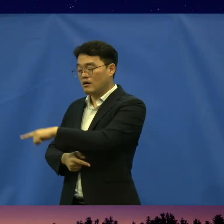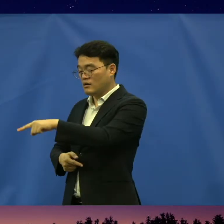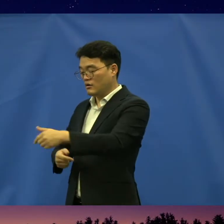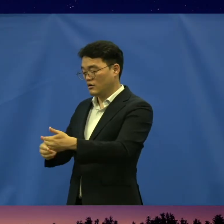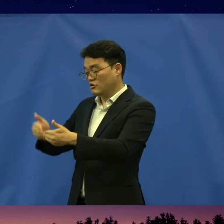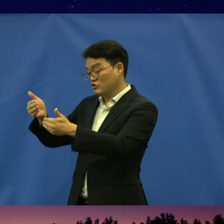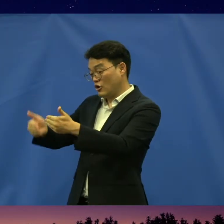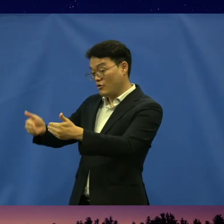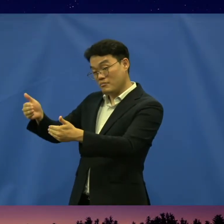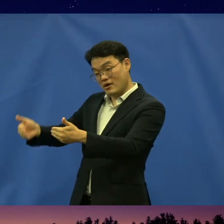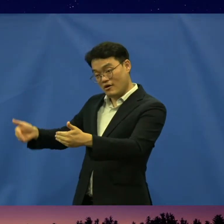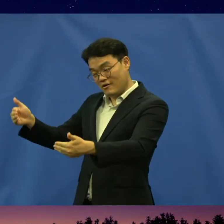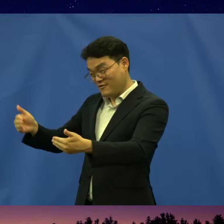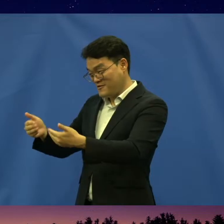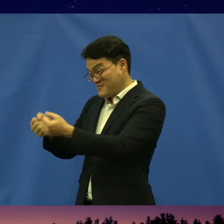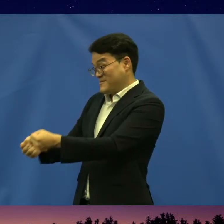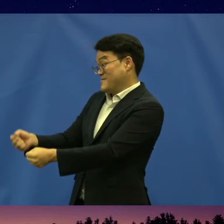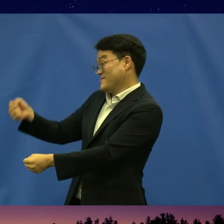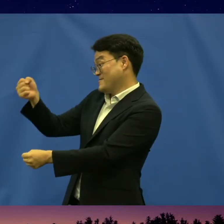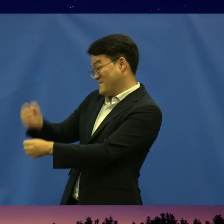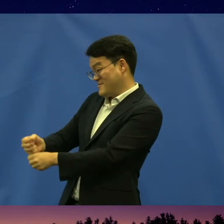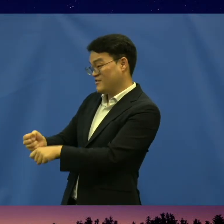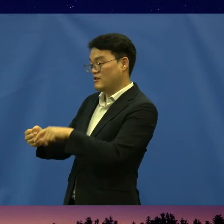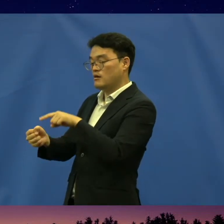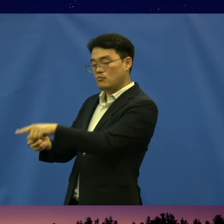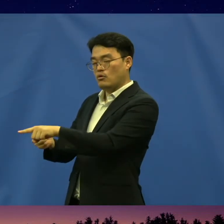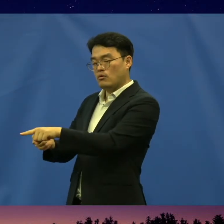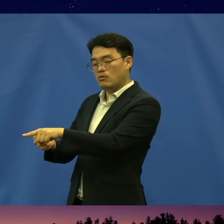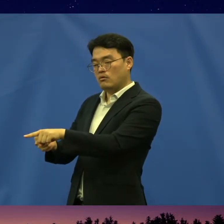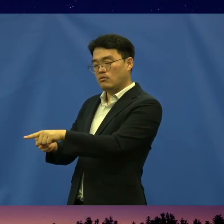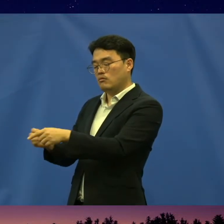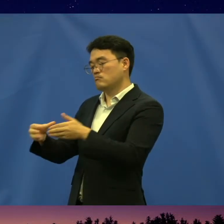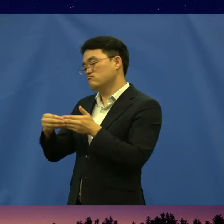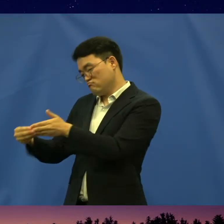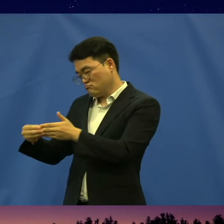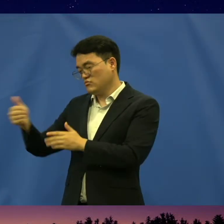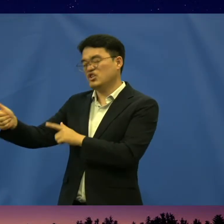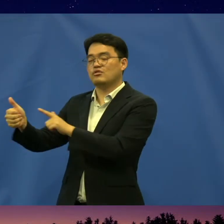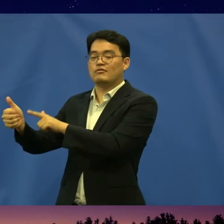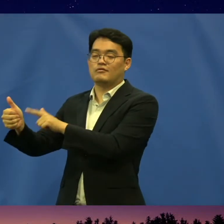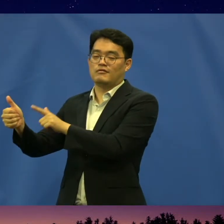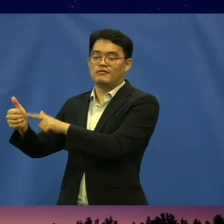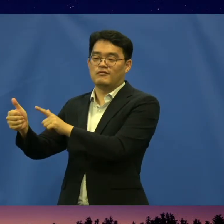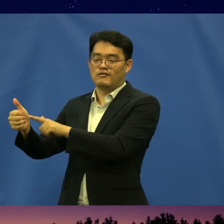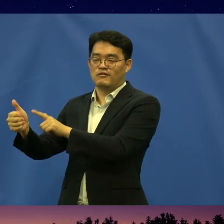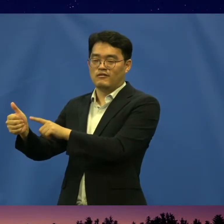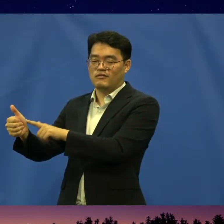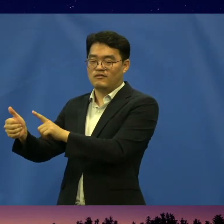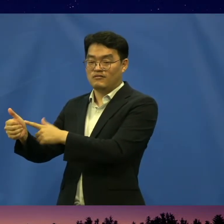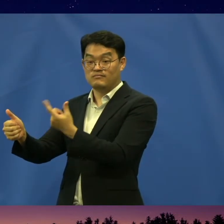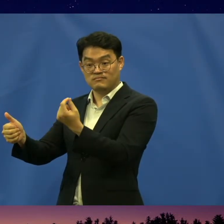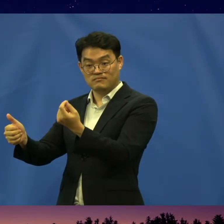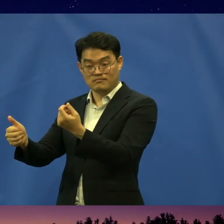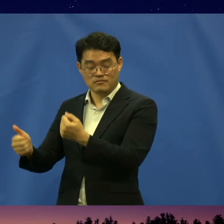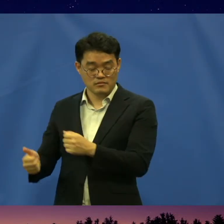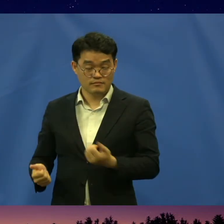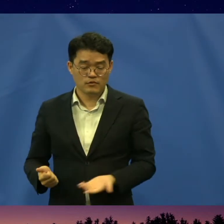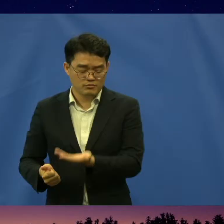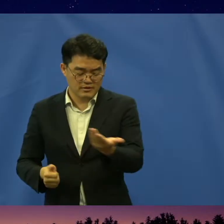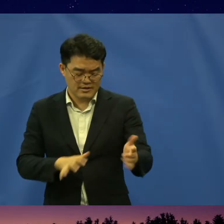여러분, 이 사단의 공격 대상 1호는 뭐냐면 언제나 핵심 인물이 핵심이고 키퍼슨이라고